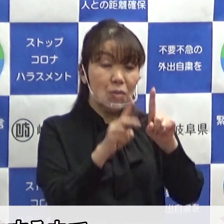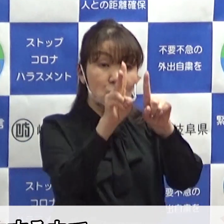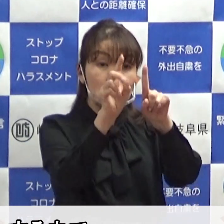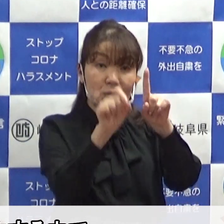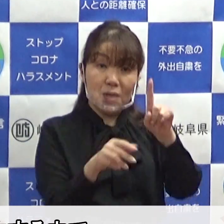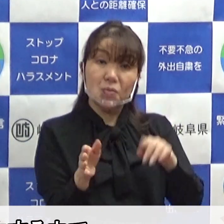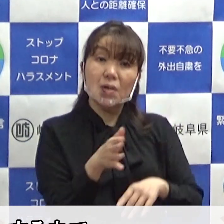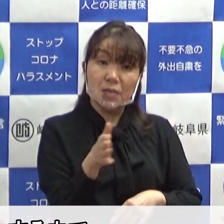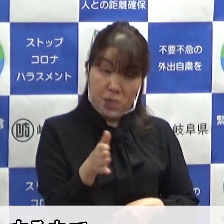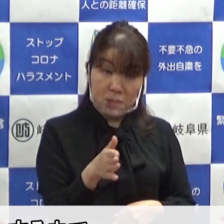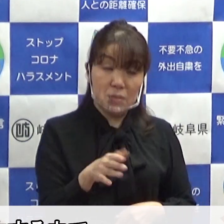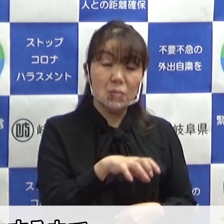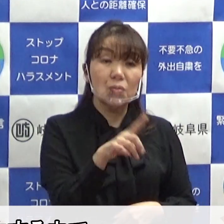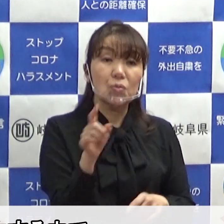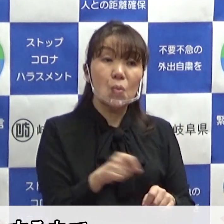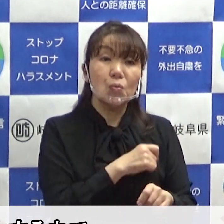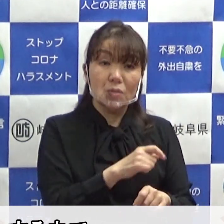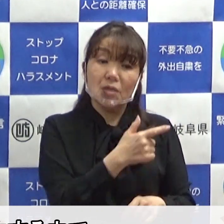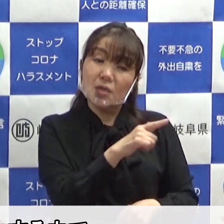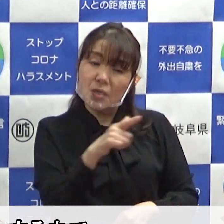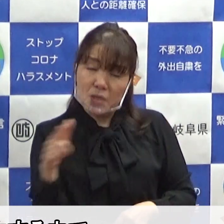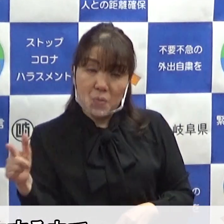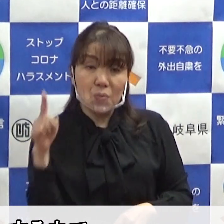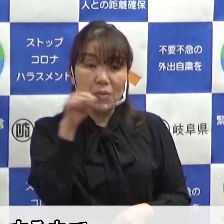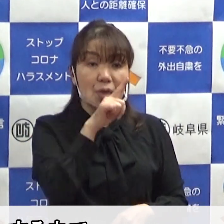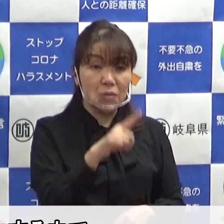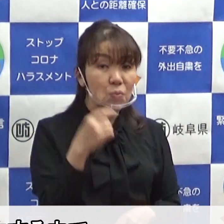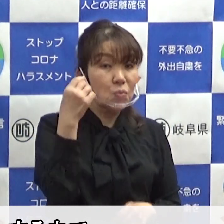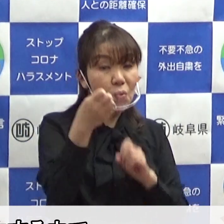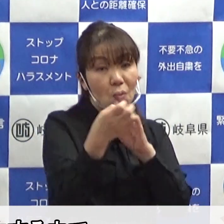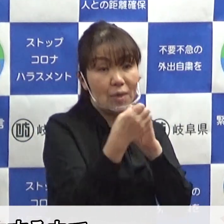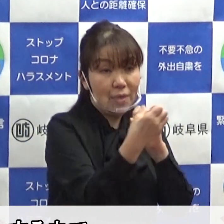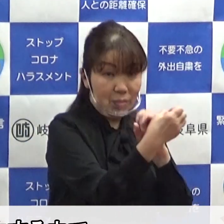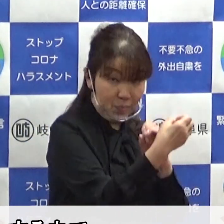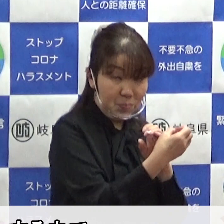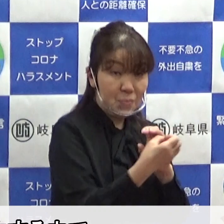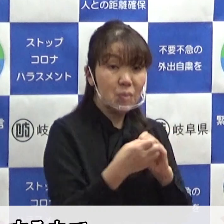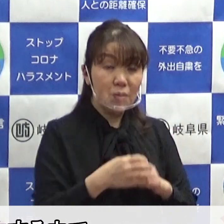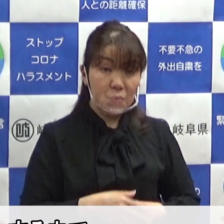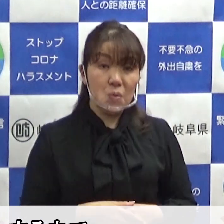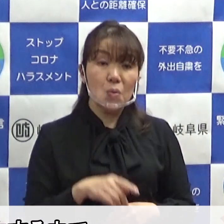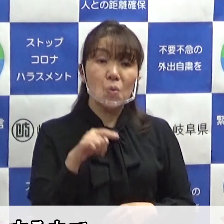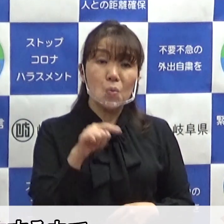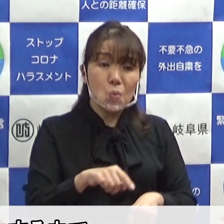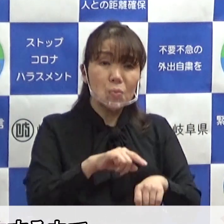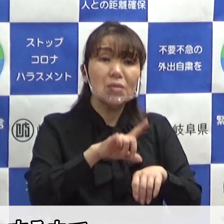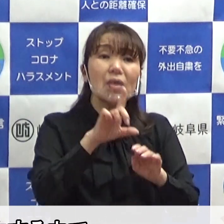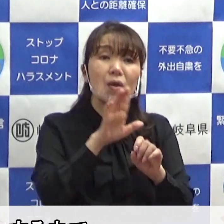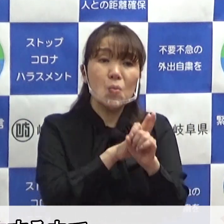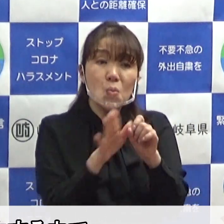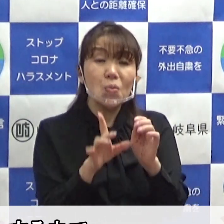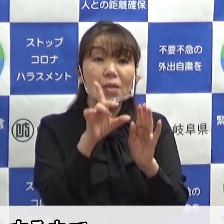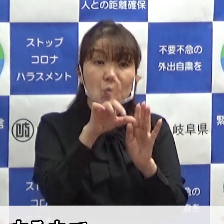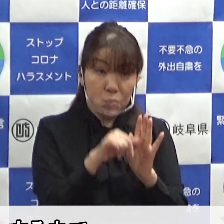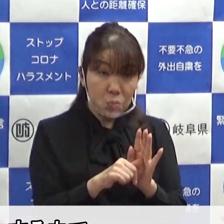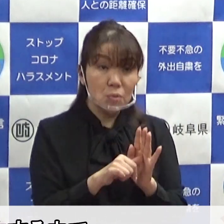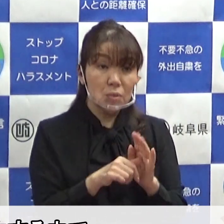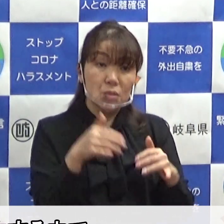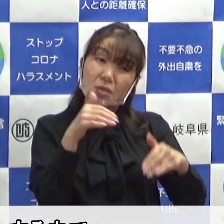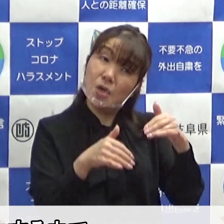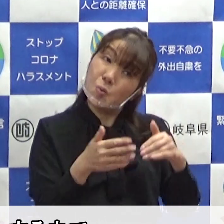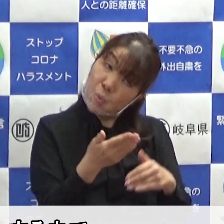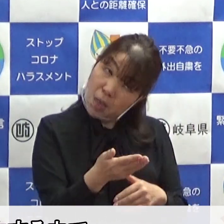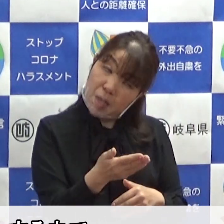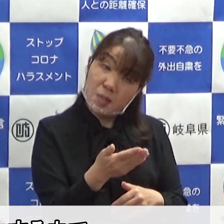にいろいろといろんな方とお話をつけてもですね、こんな厳しい時期にですね、選挙です